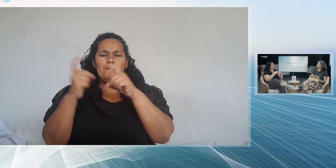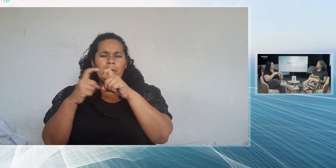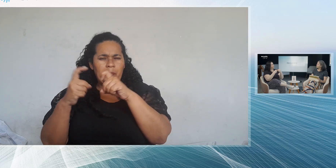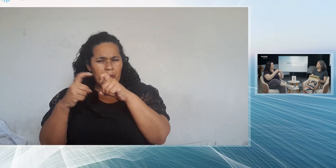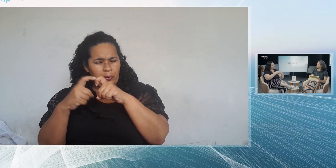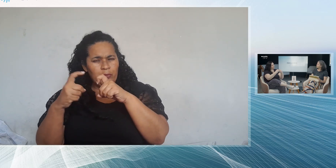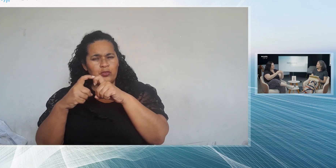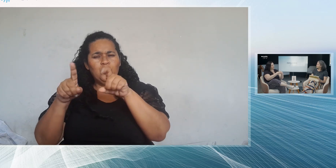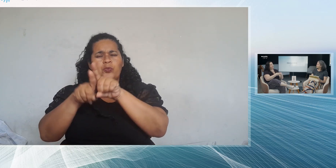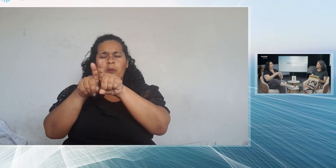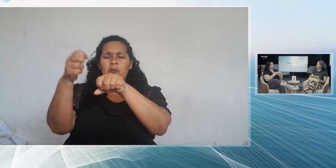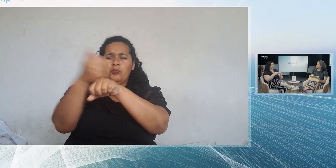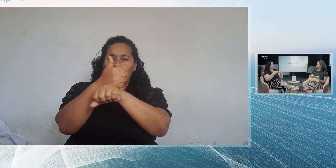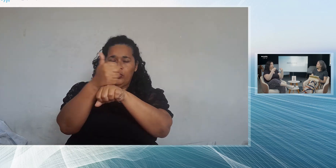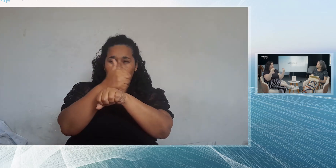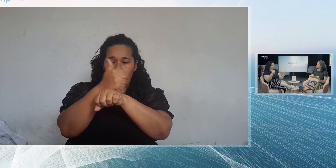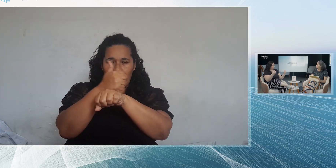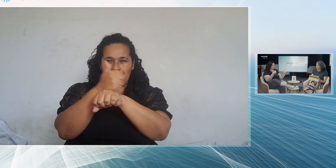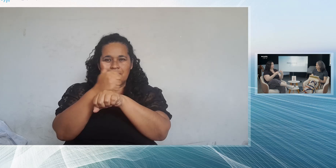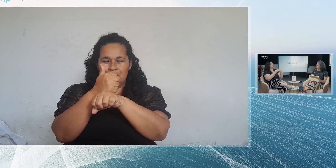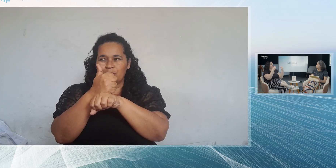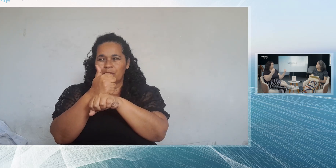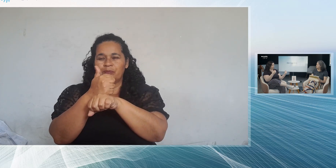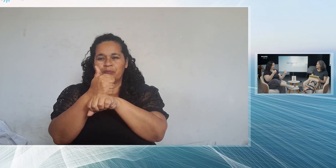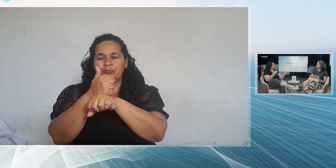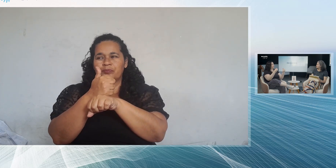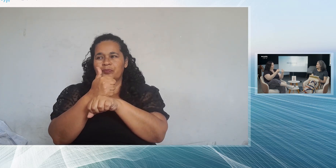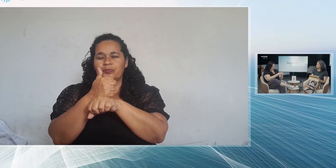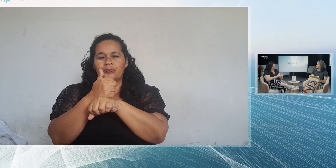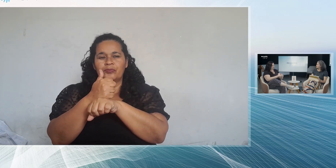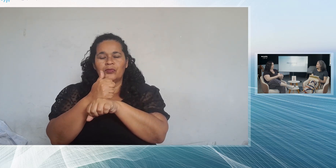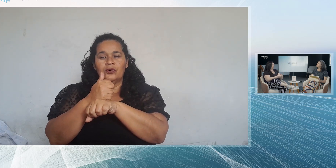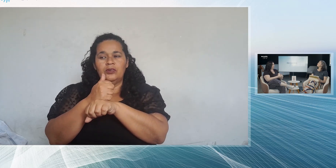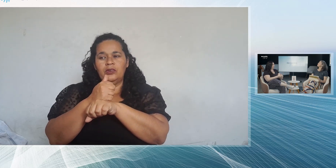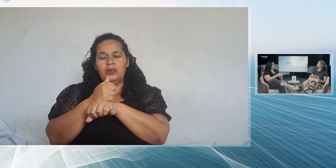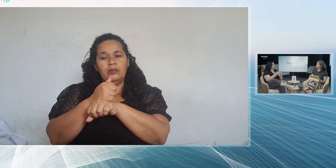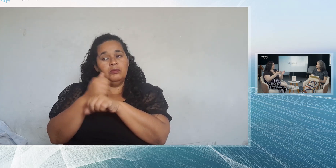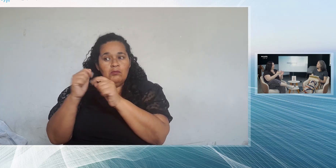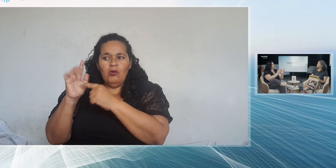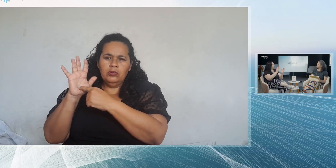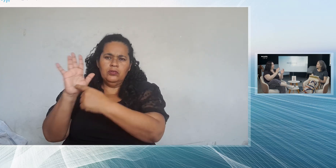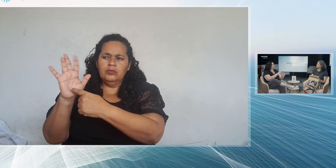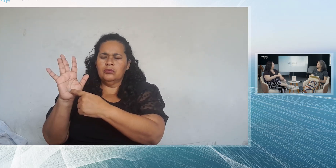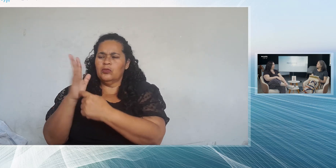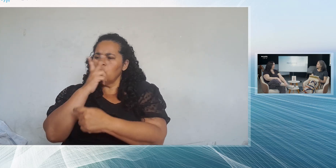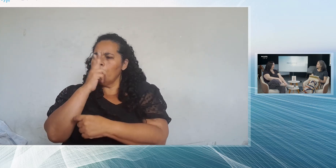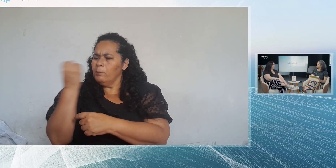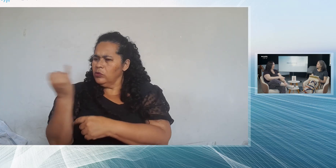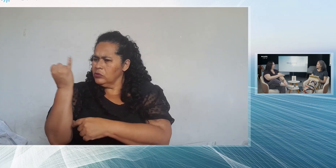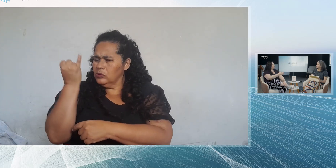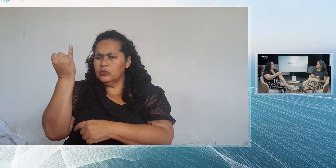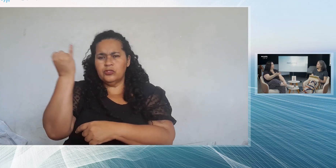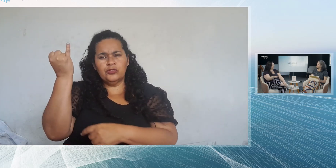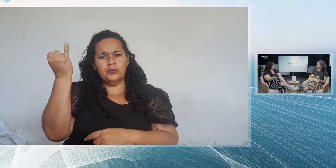filho realmente possa ter alguma dificuldade, algum transtorno, peça a avaliação, porque vai te dar um norte ali, uma